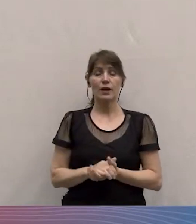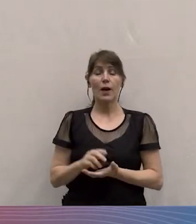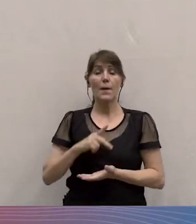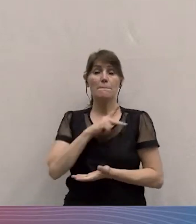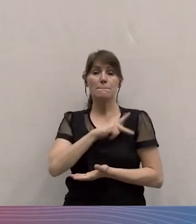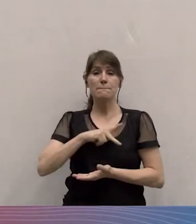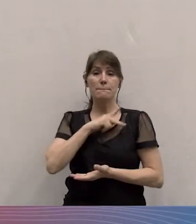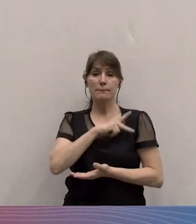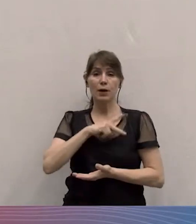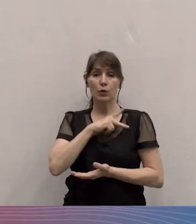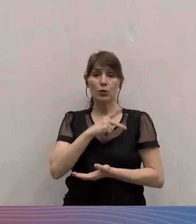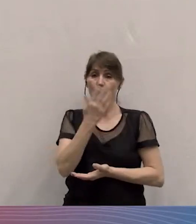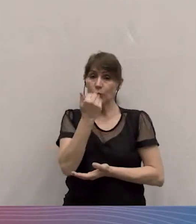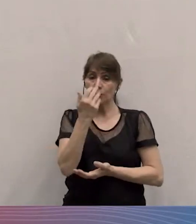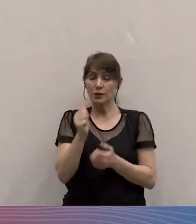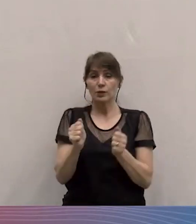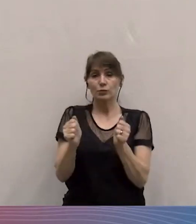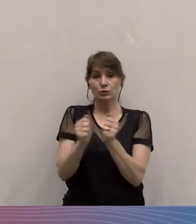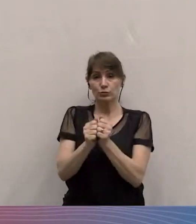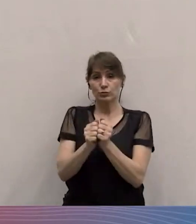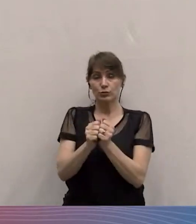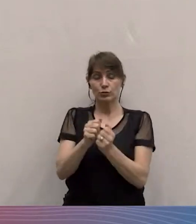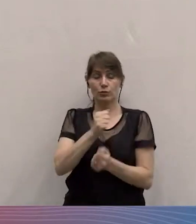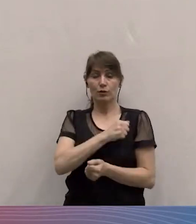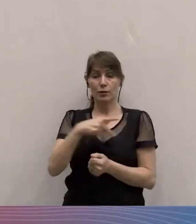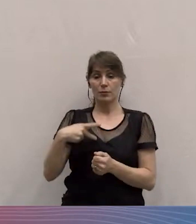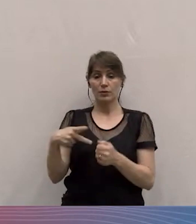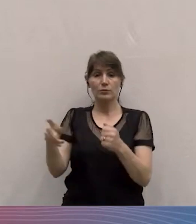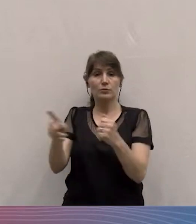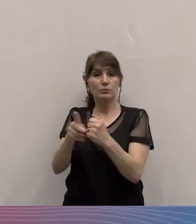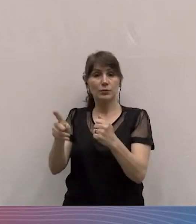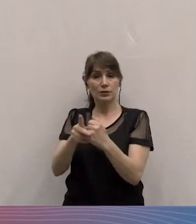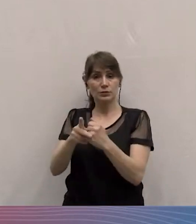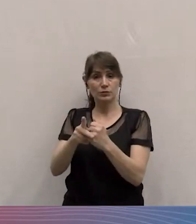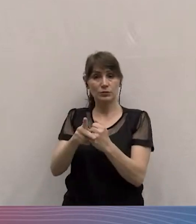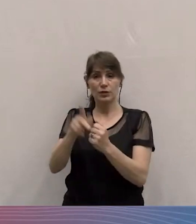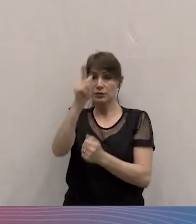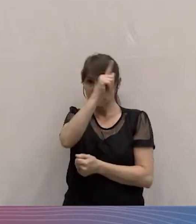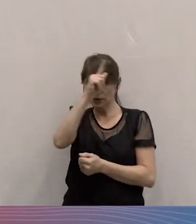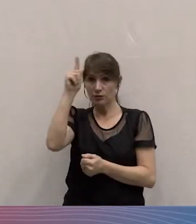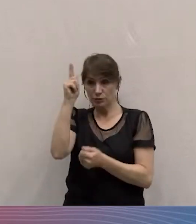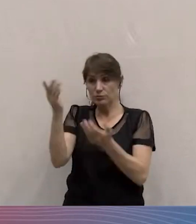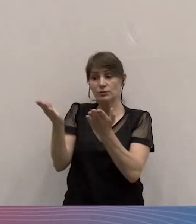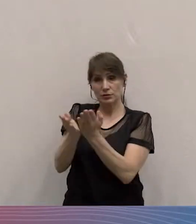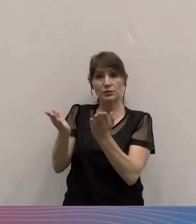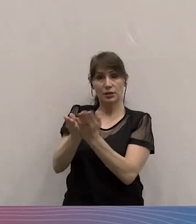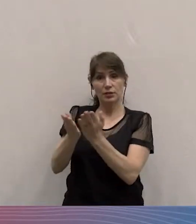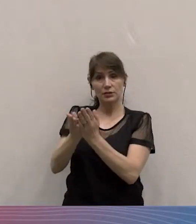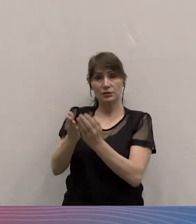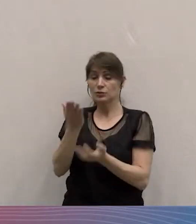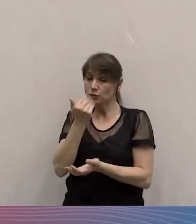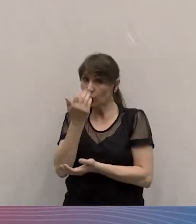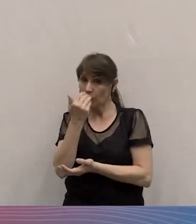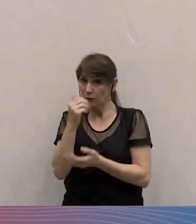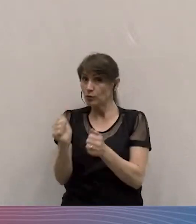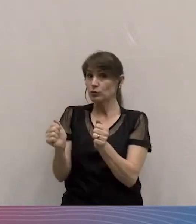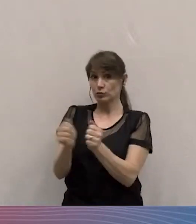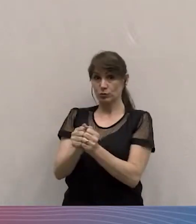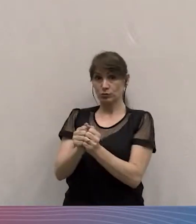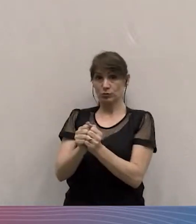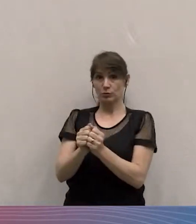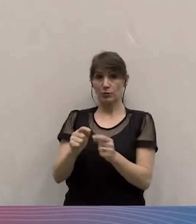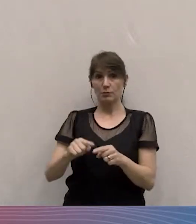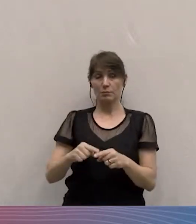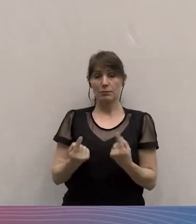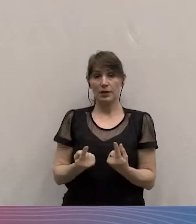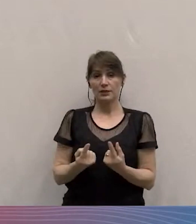comia juntamente com o apóstolo Pedro, com os gentios crentes ali, mas quando chegou